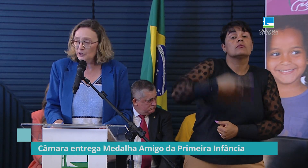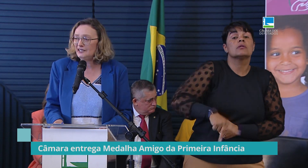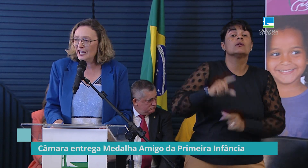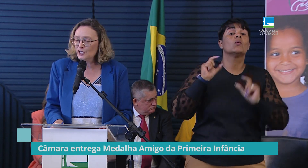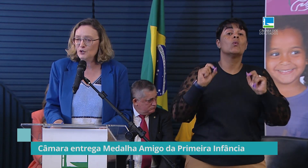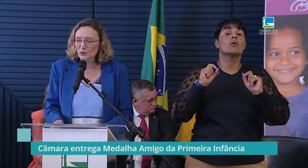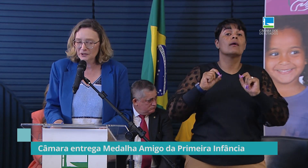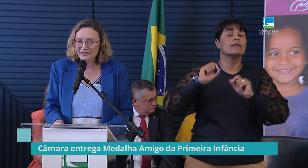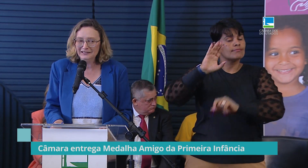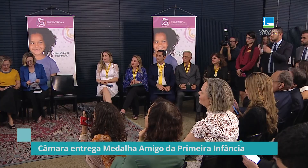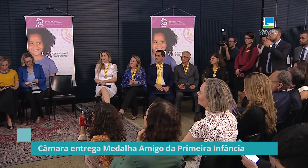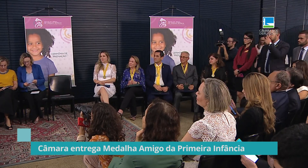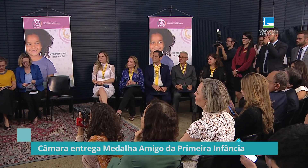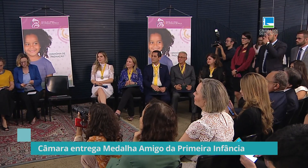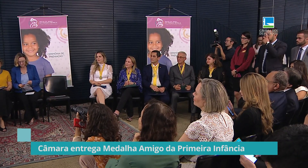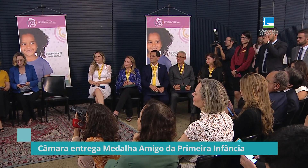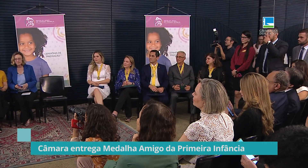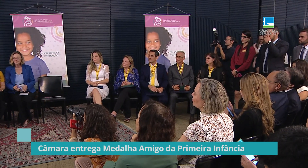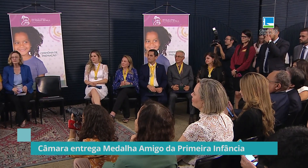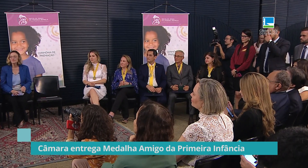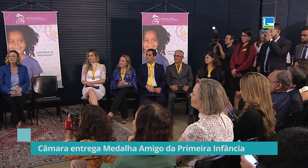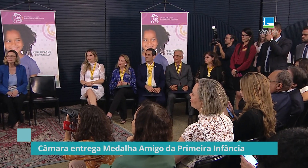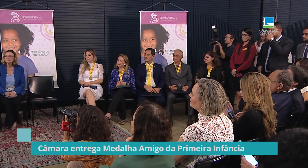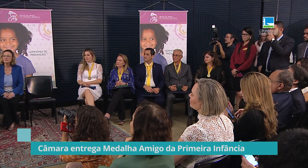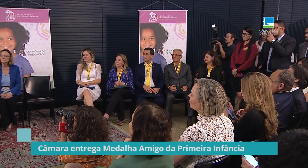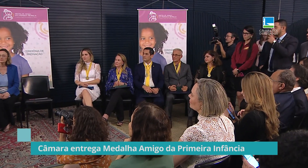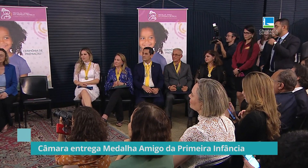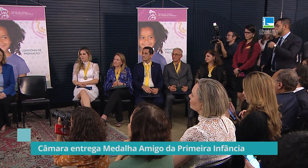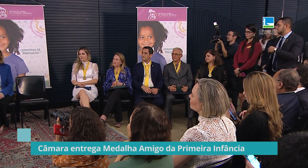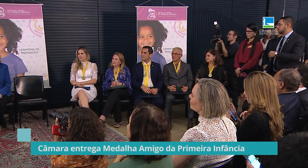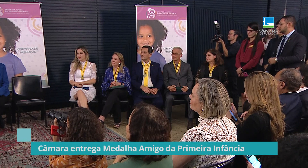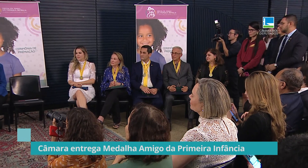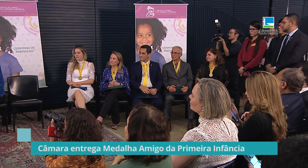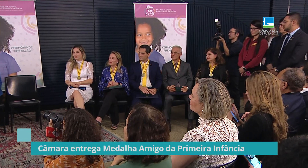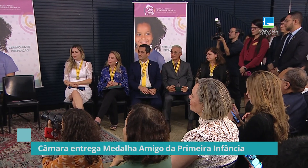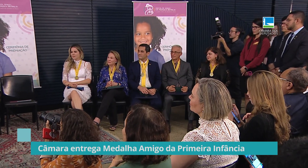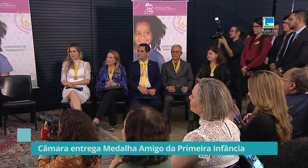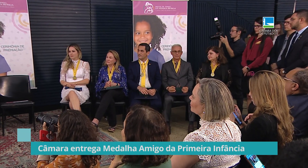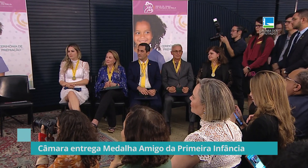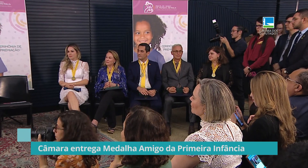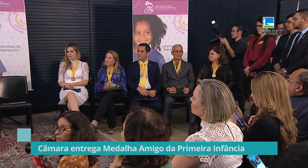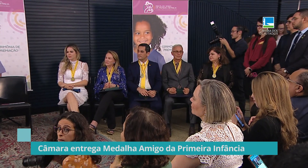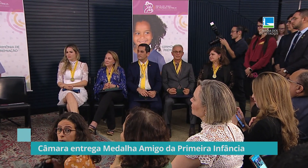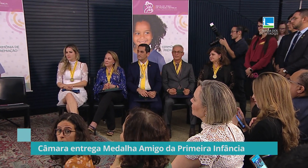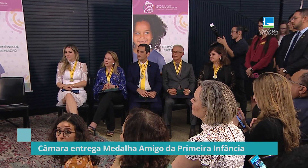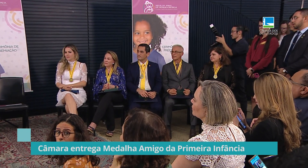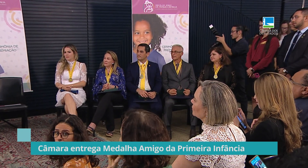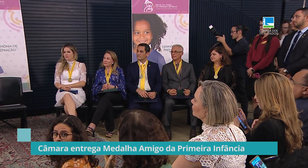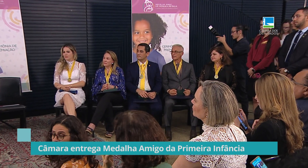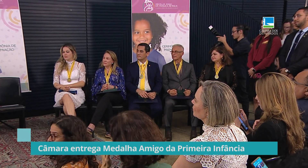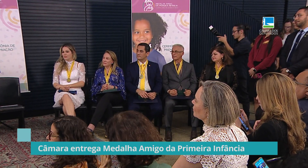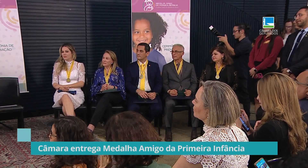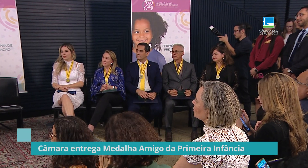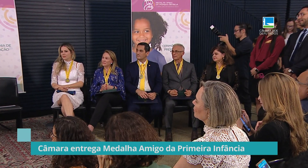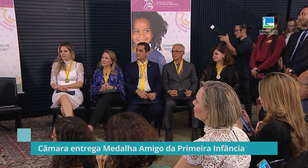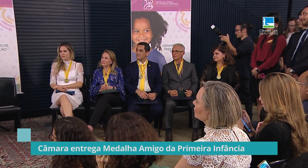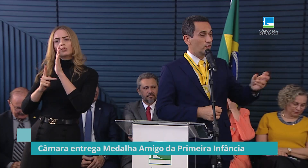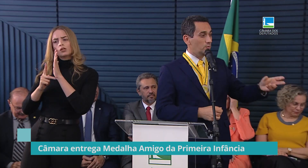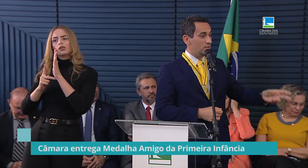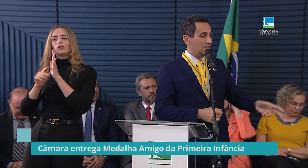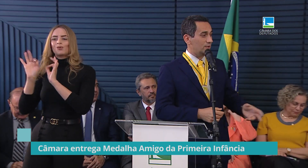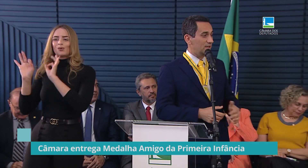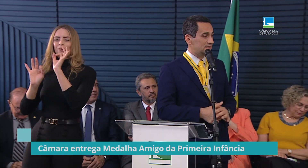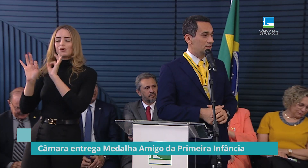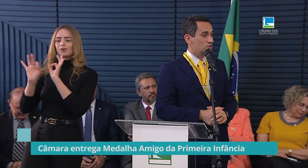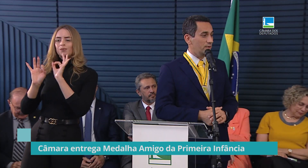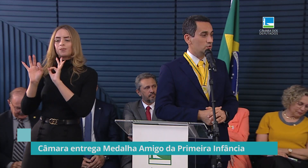a prioridade absoluta. Foram agraciados nesta edição a Associação Beneficente Nossa Casa, de Criciúma, em Santa